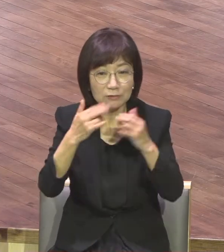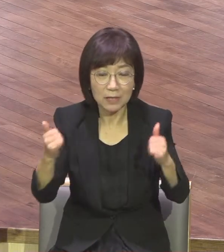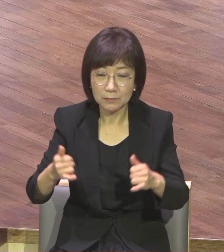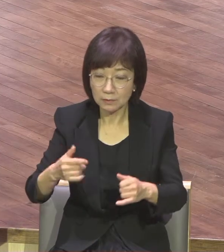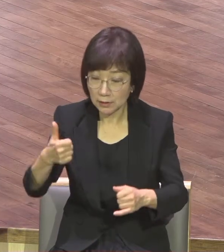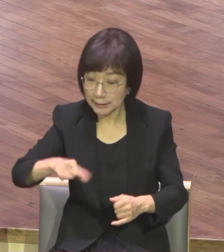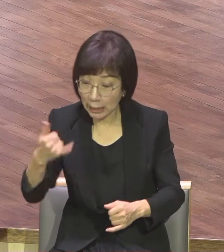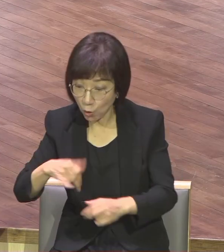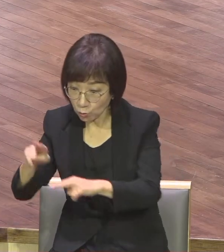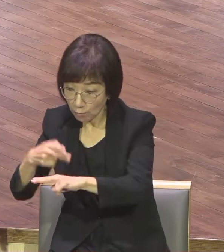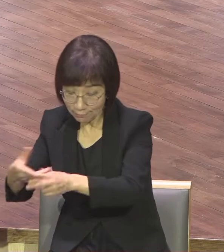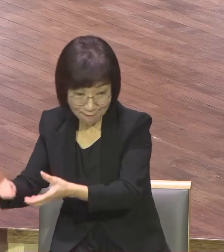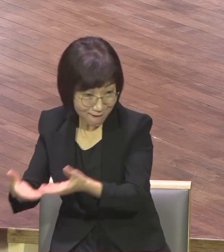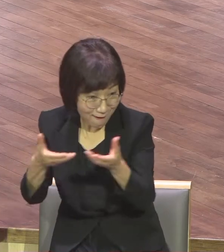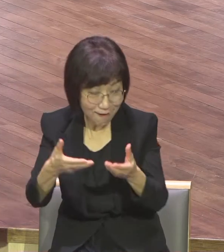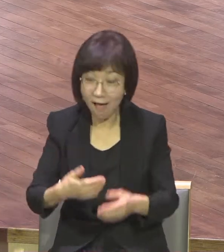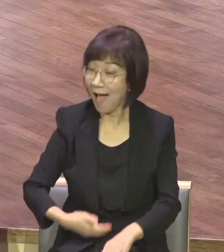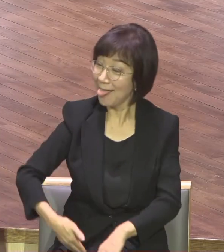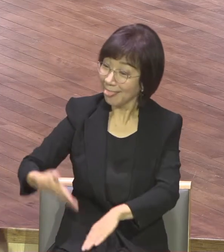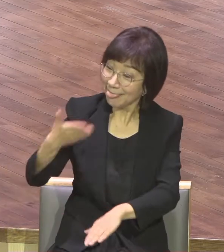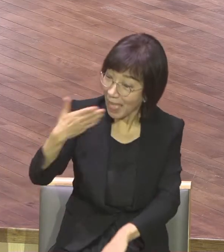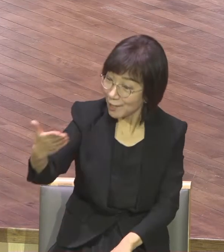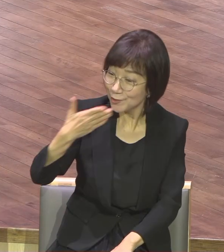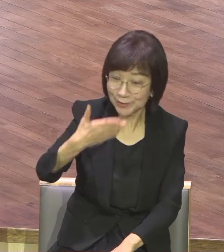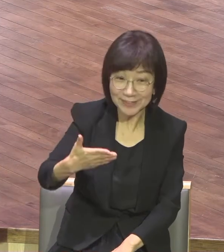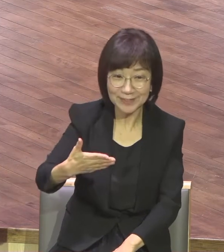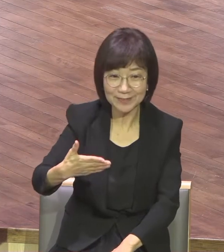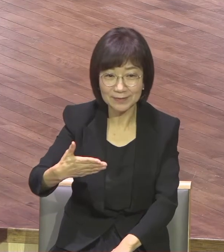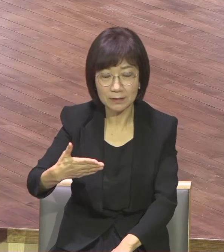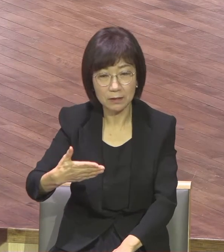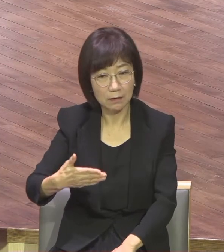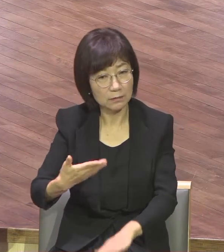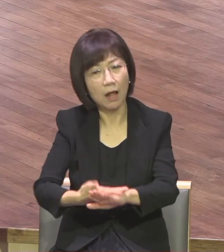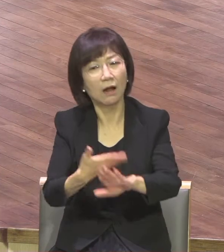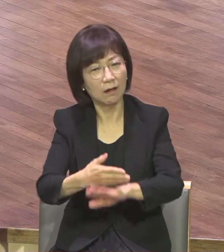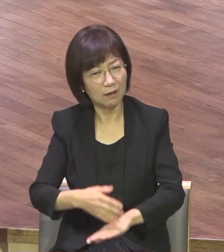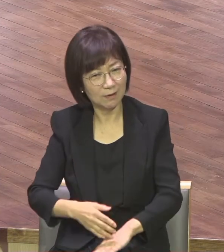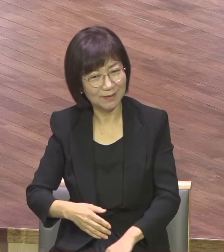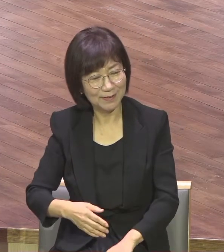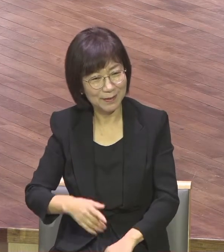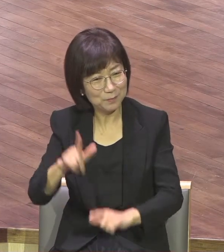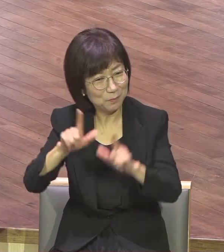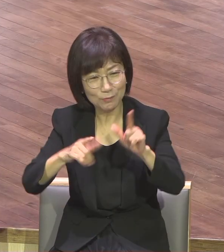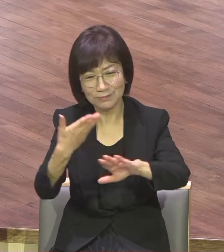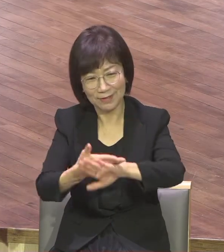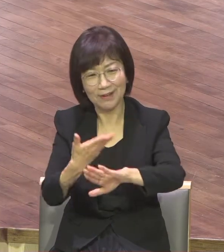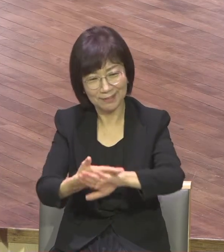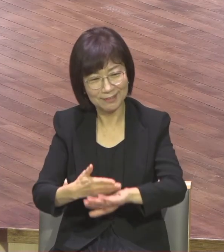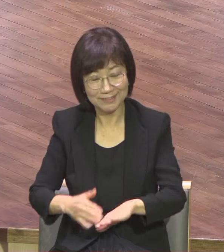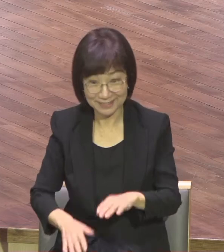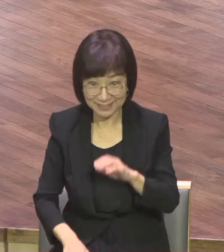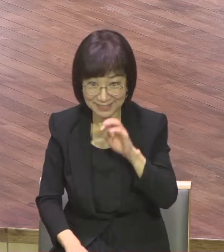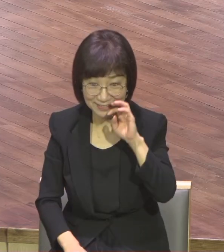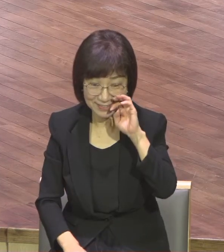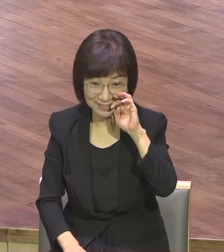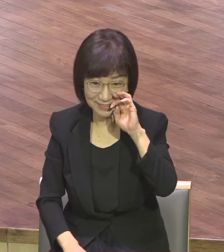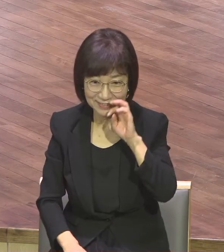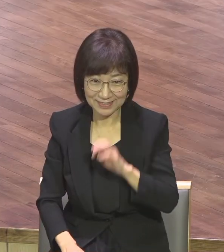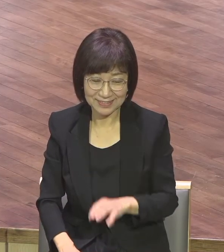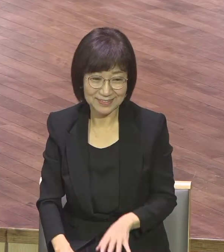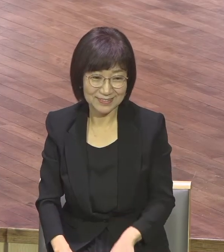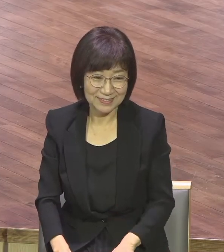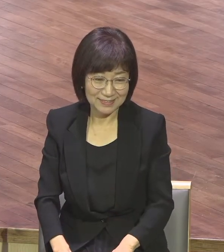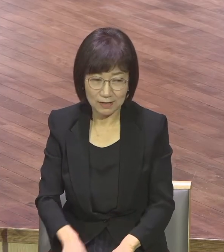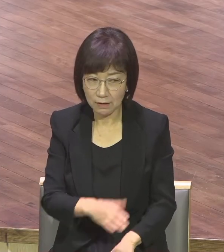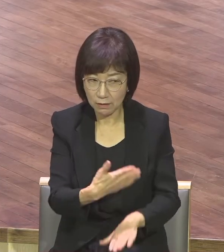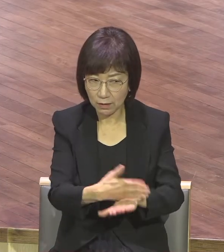땡큐. 아, 이 먼저 믿었던 사람들은 이렇게 그야말로 이